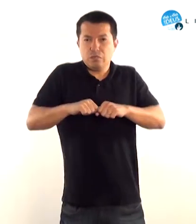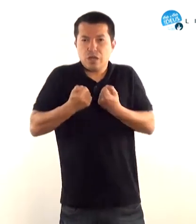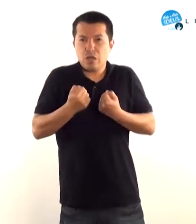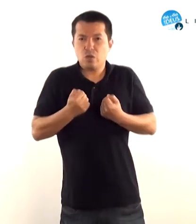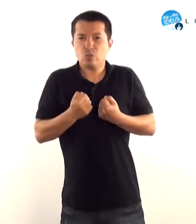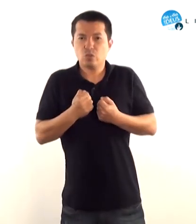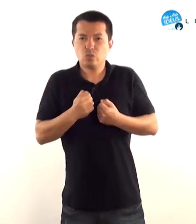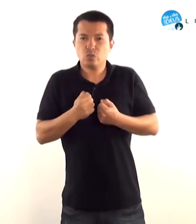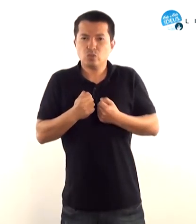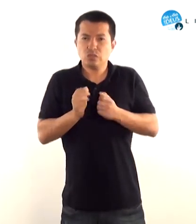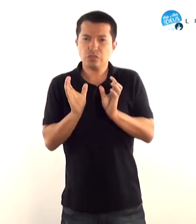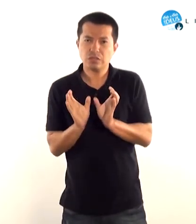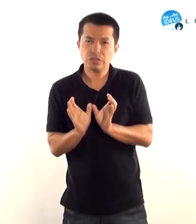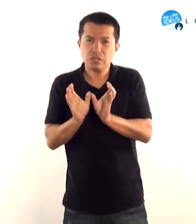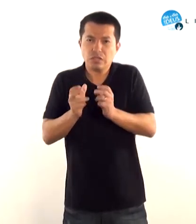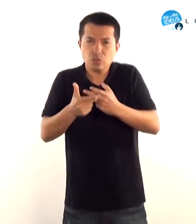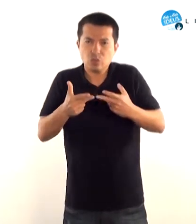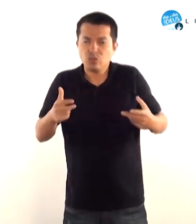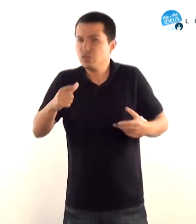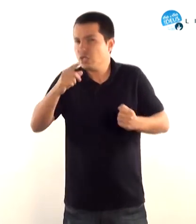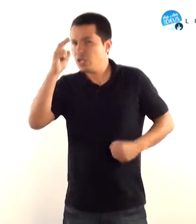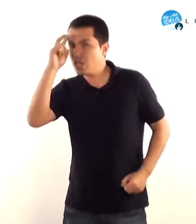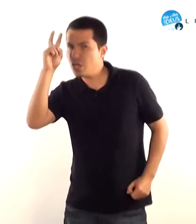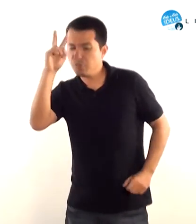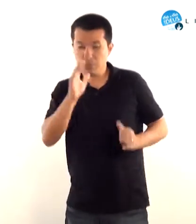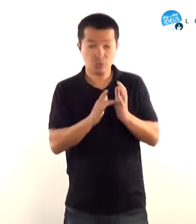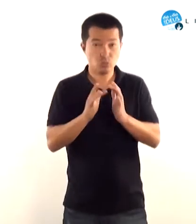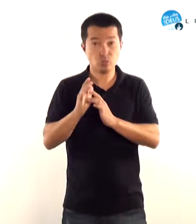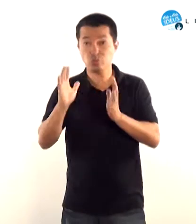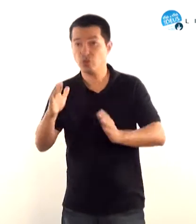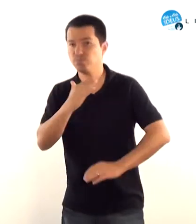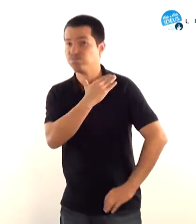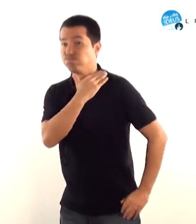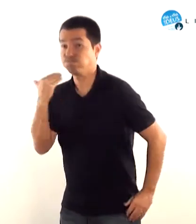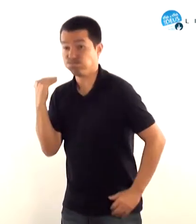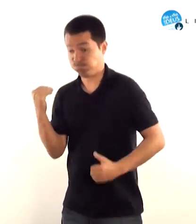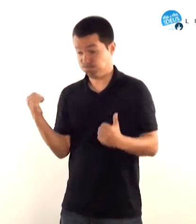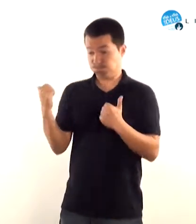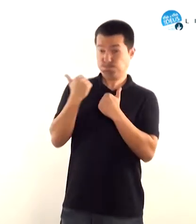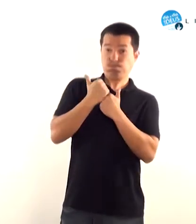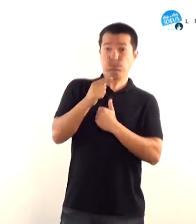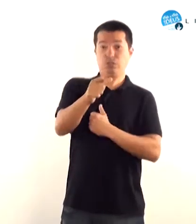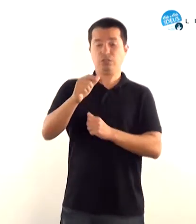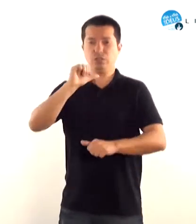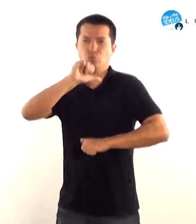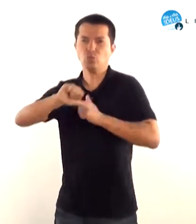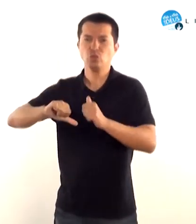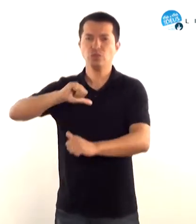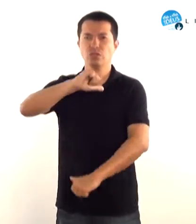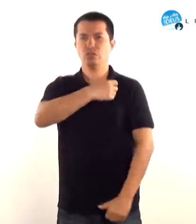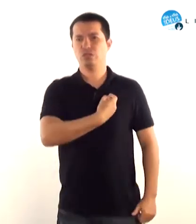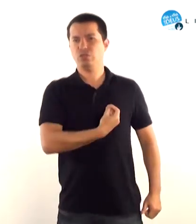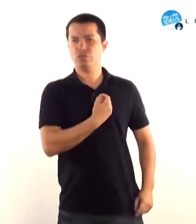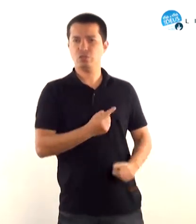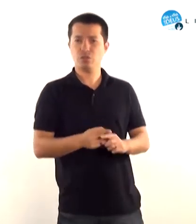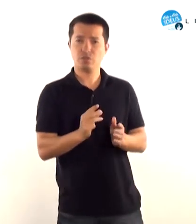estiver pegando o pão para beber o vinho, lembra que Jesus morreu por você, arrependa-se do seu pecado, muda de vida.